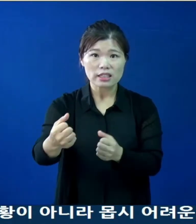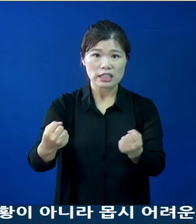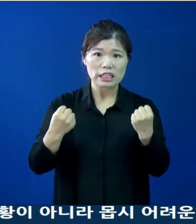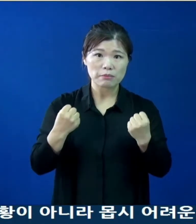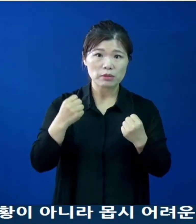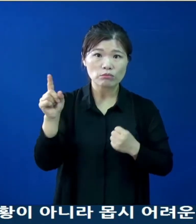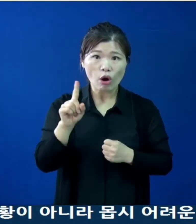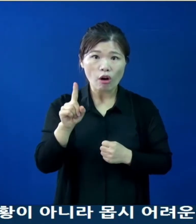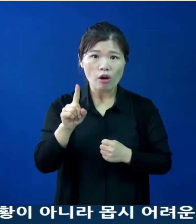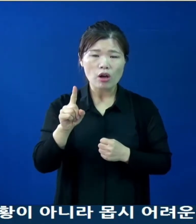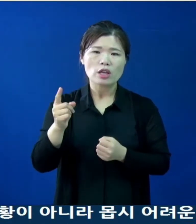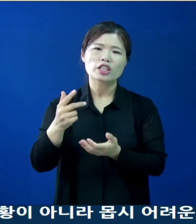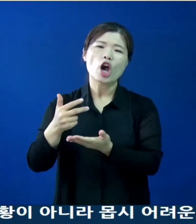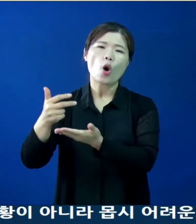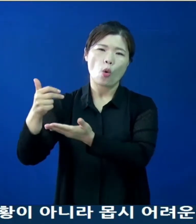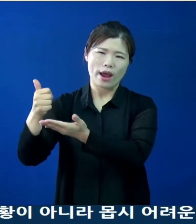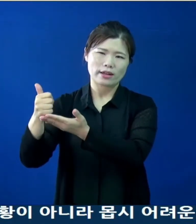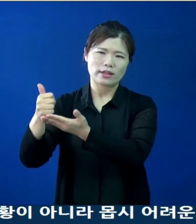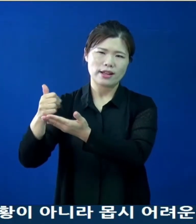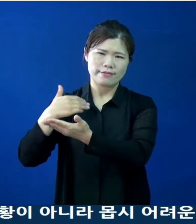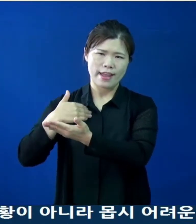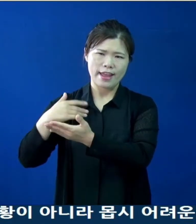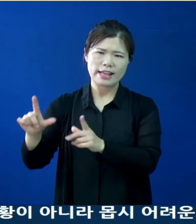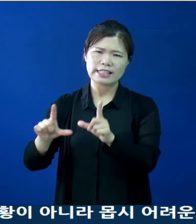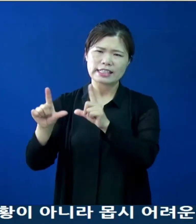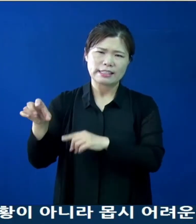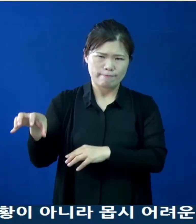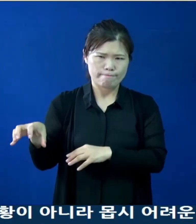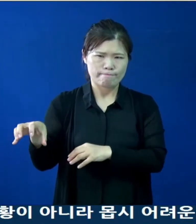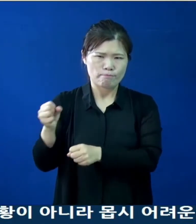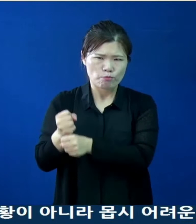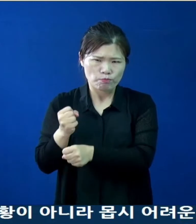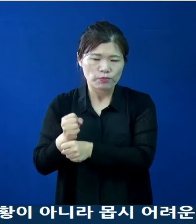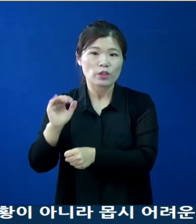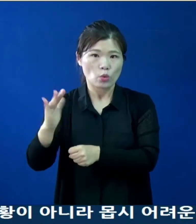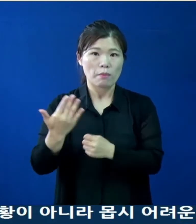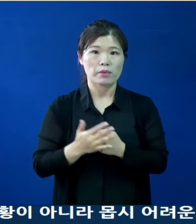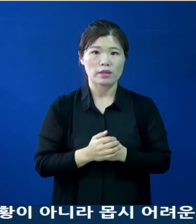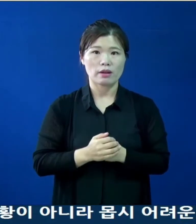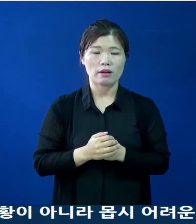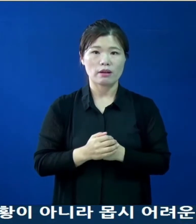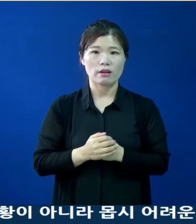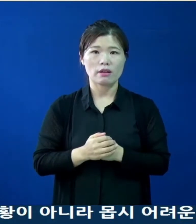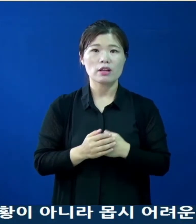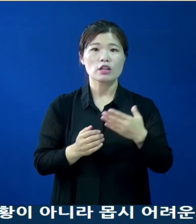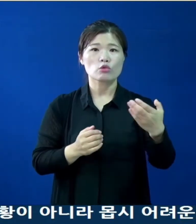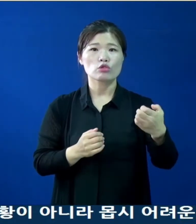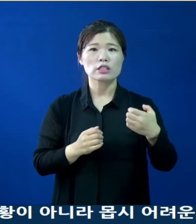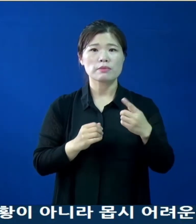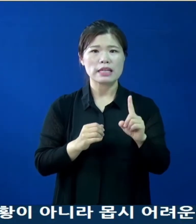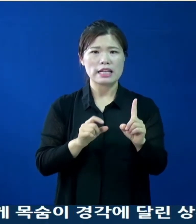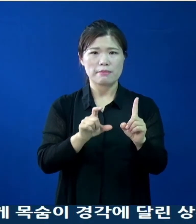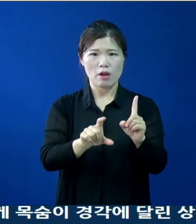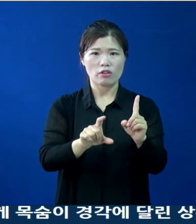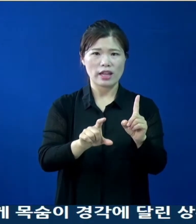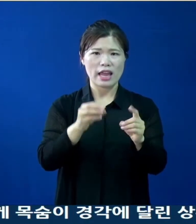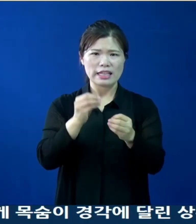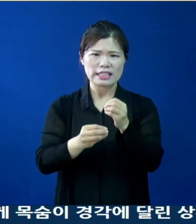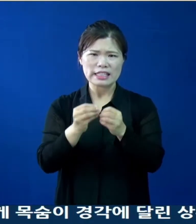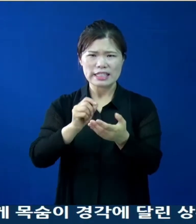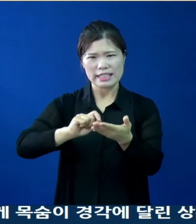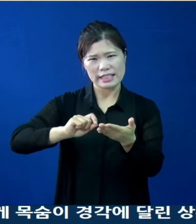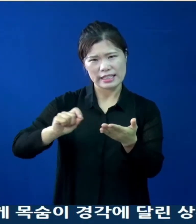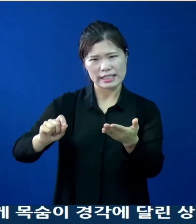여호와를 거처로 삼는 것이다, 거주지로 삼는 것이다. 그것을 91편의 시인은 아주